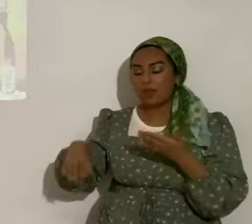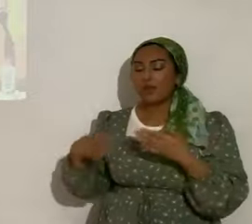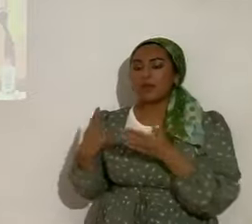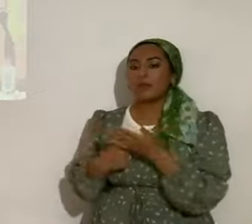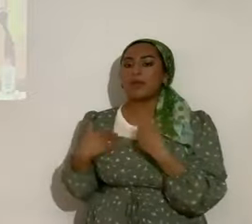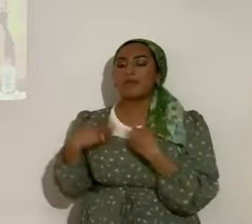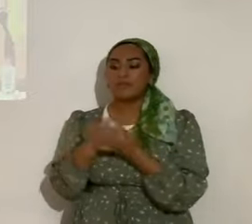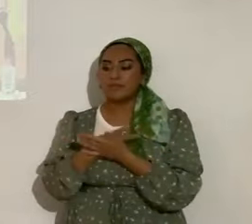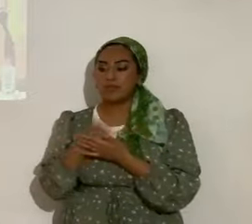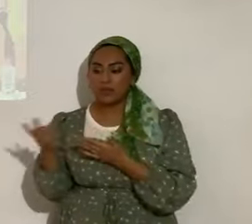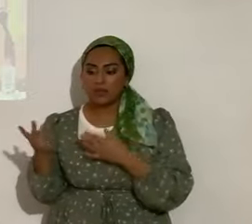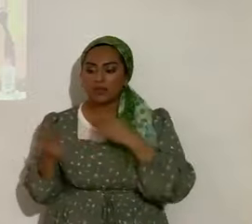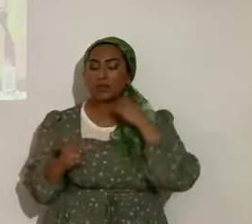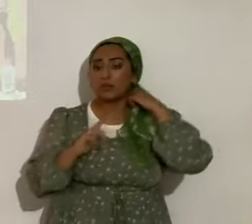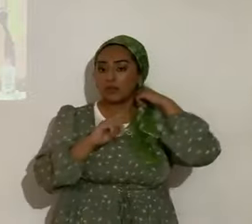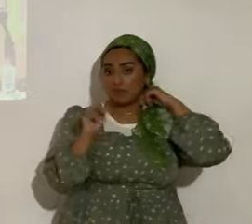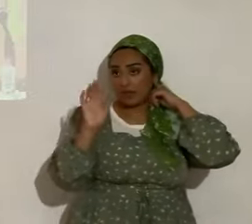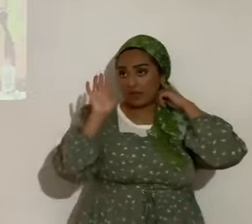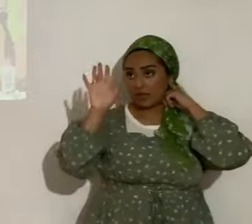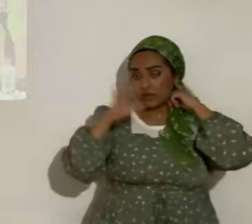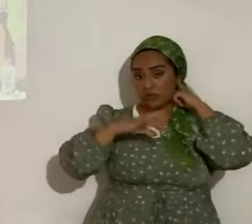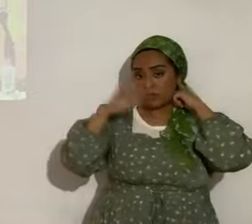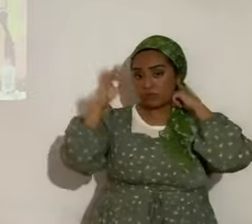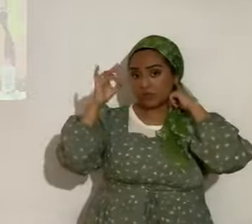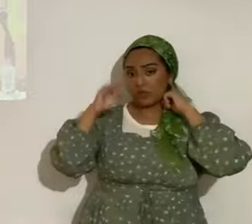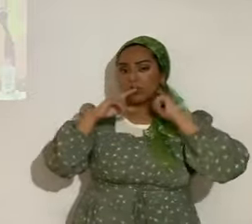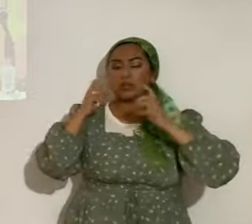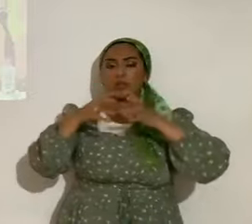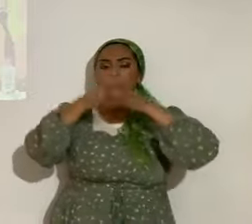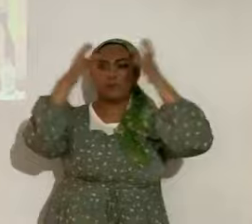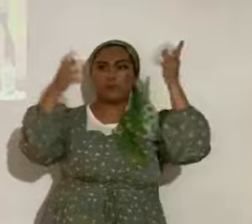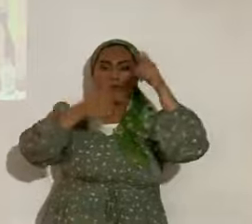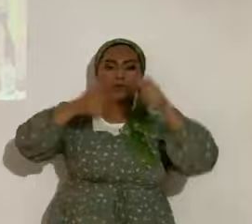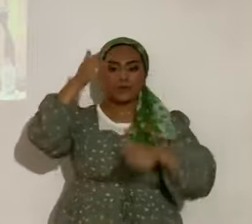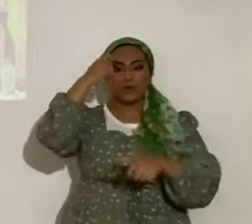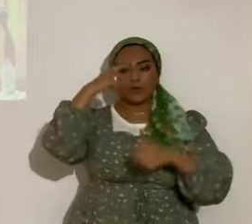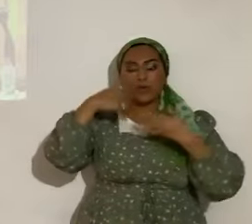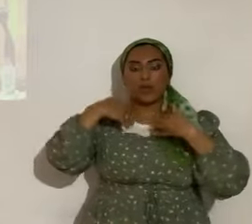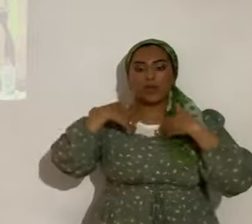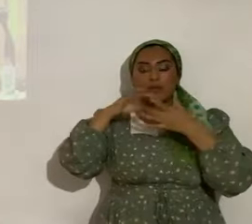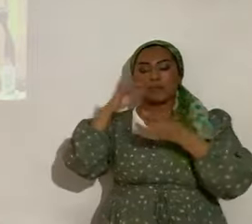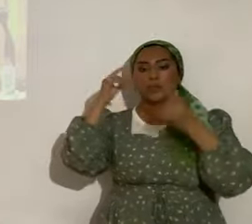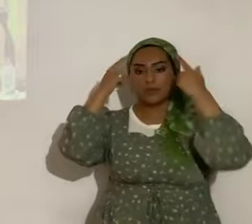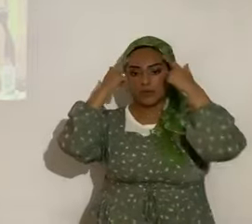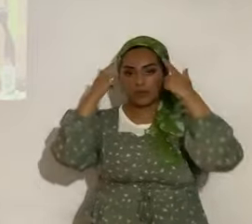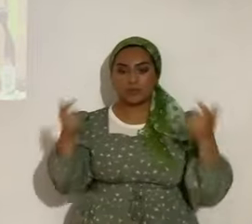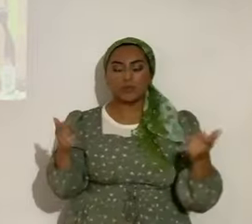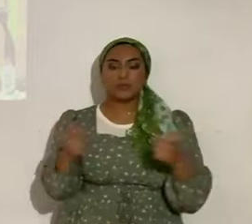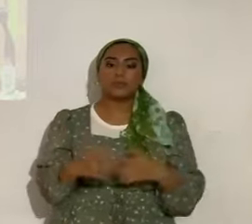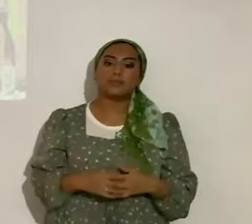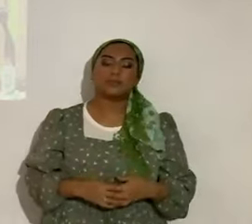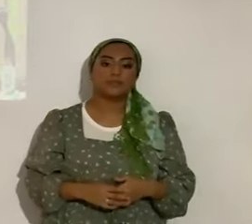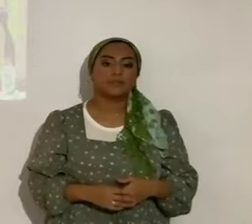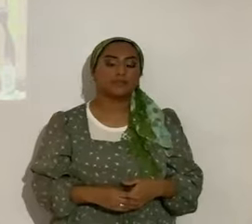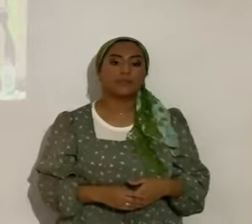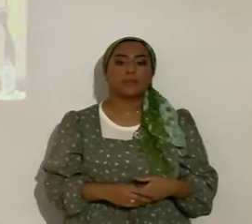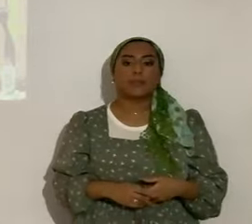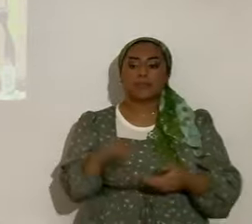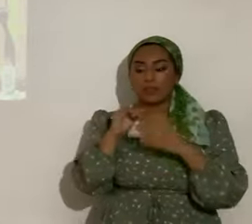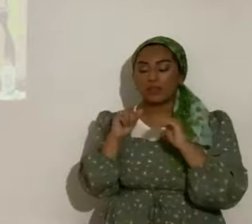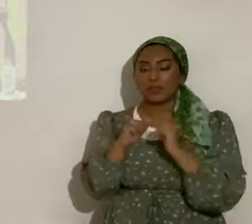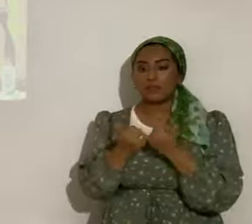fallas, etcétera, etcétera. Pero su alma era demasiado grande para tener orgullo espiritual o intelectual. Y entonces